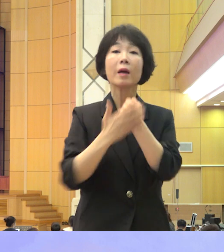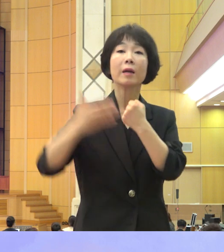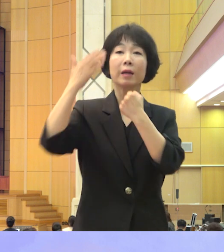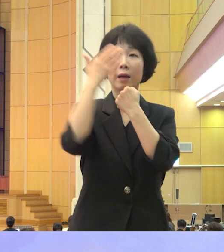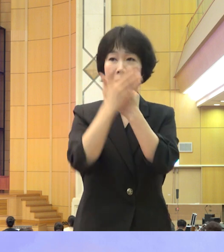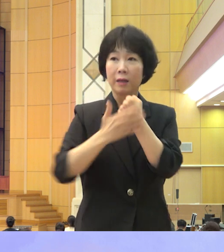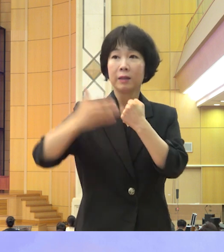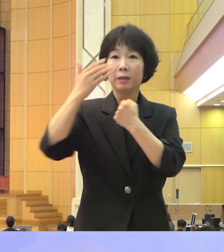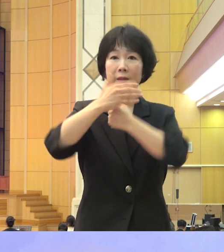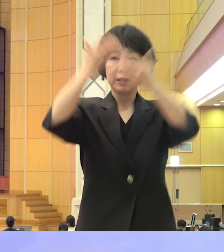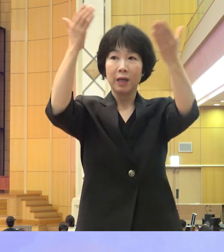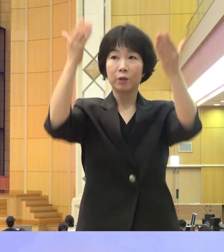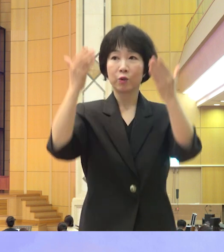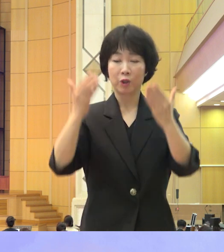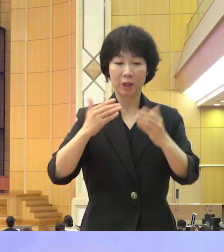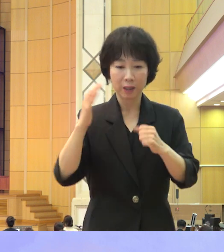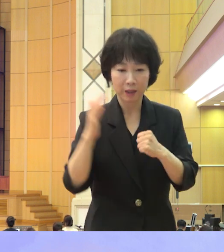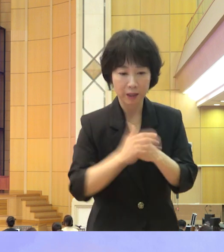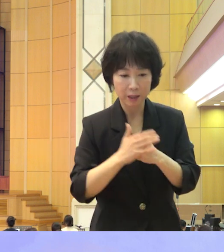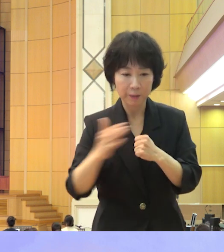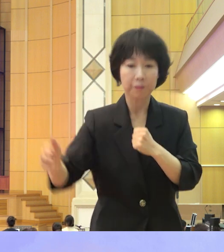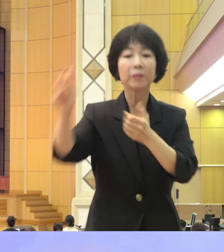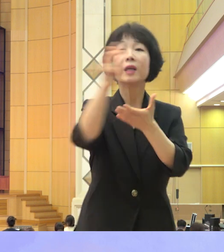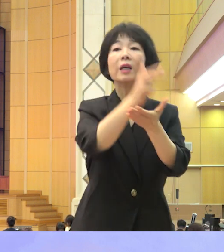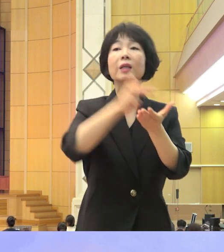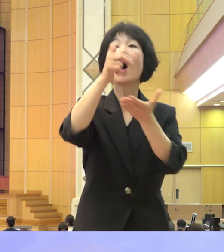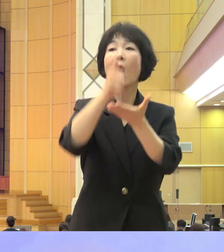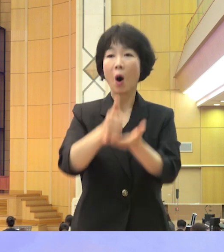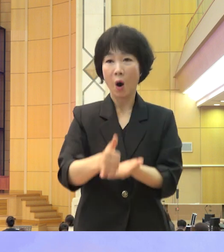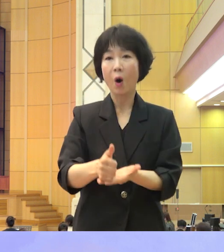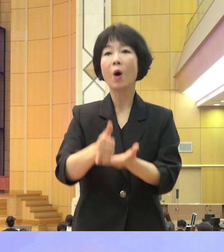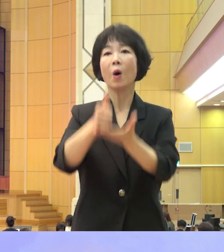주님 내게 은혜 주시니